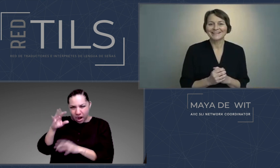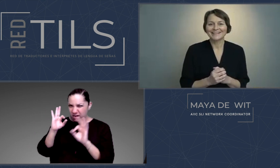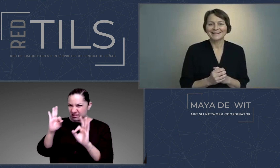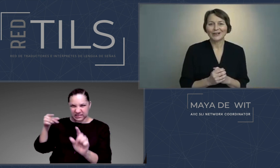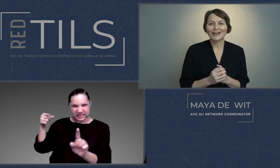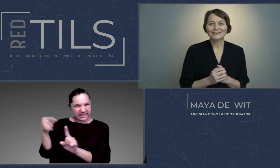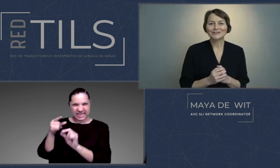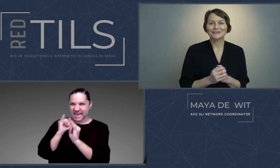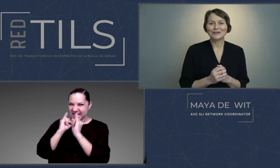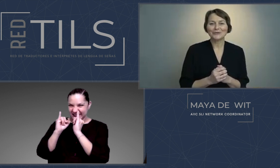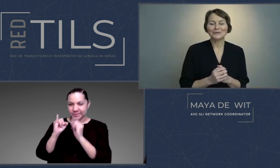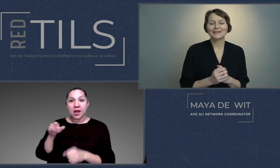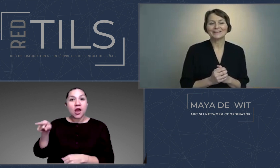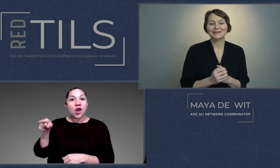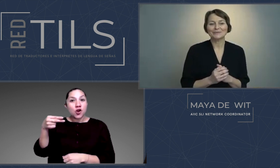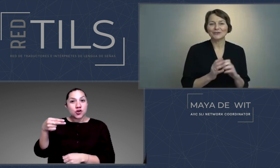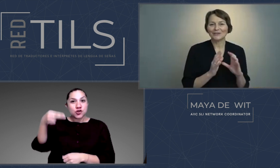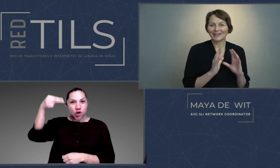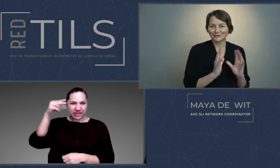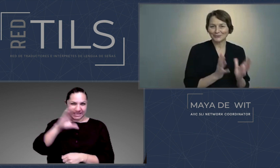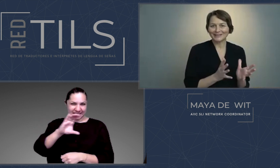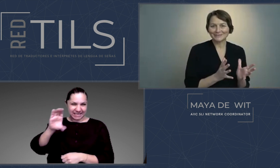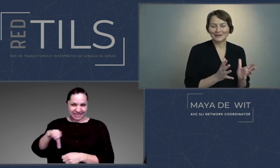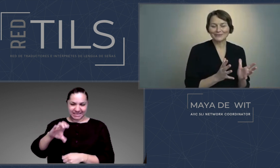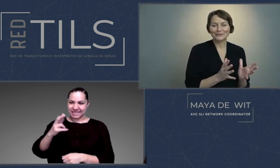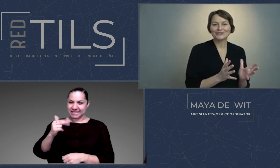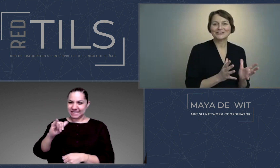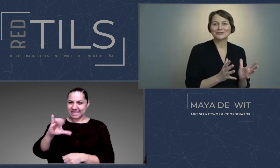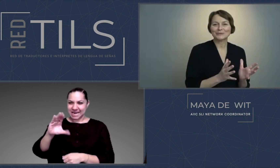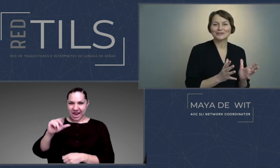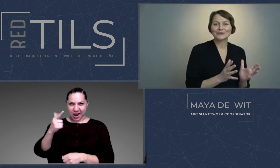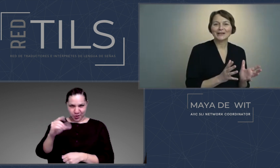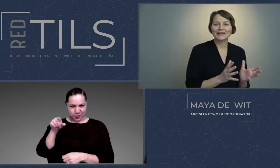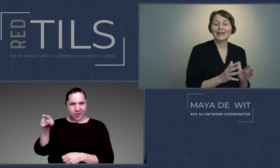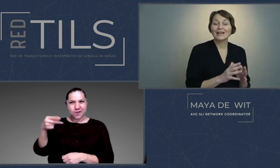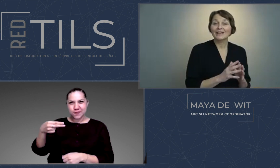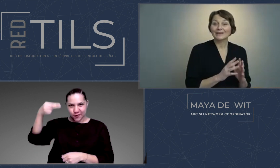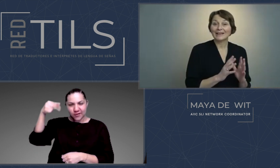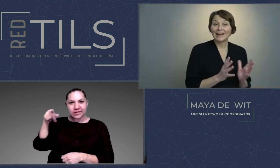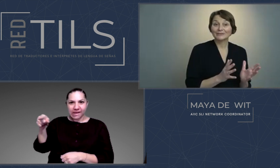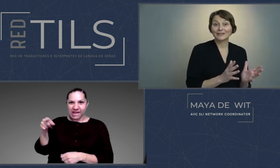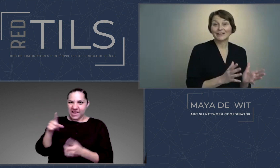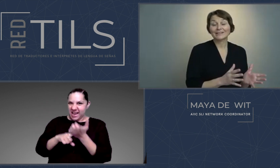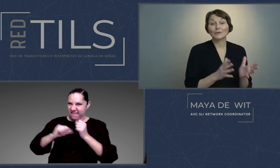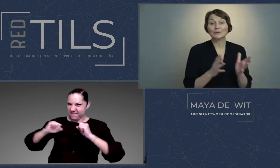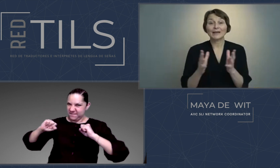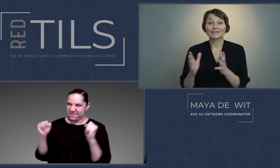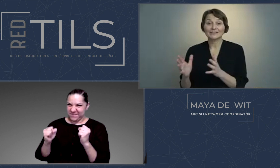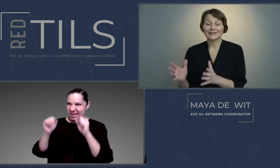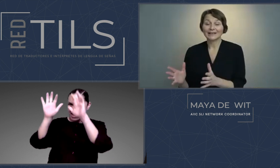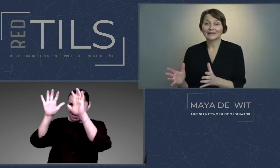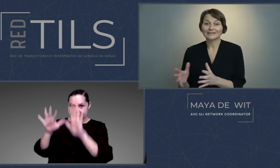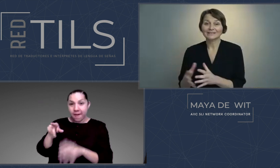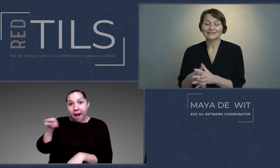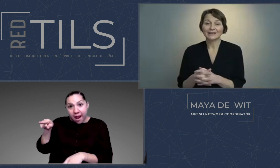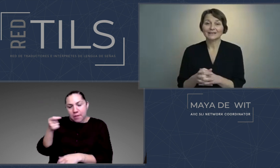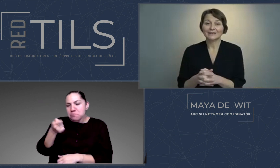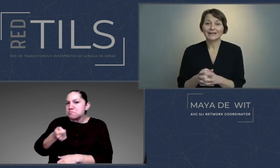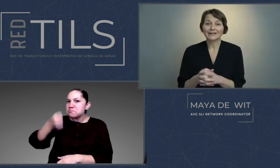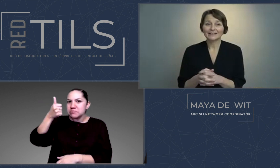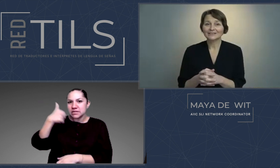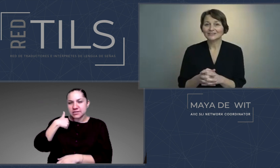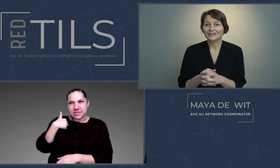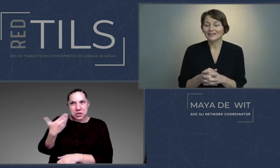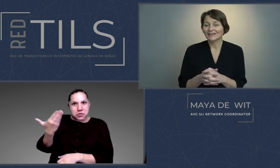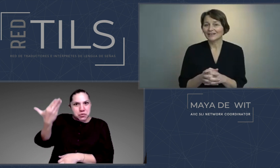Chicago, donde hace un frío terrible en el invierno, mucha nieve. Así que bueno, ahí recibí mi primera capacitación como intérprete de lengua de señas